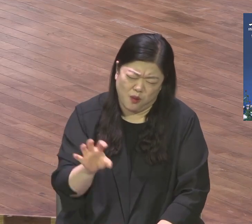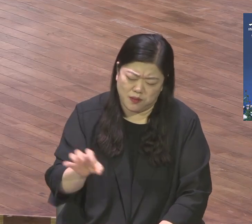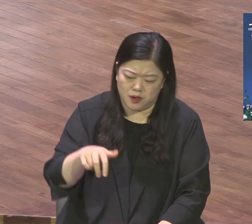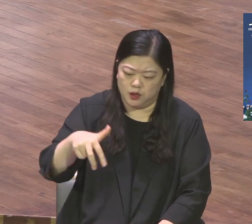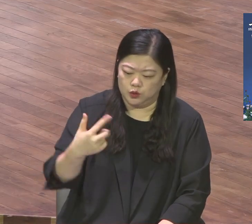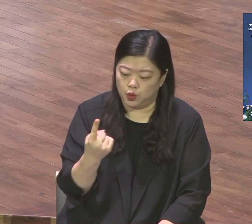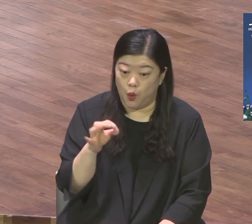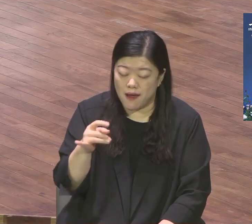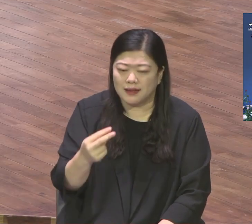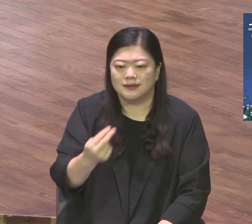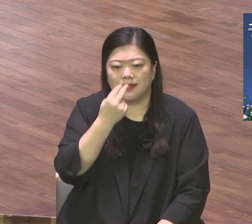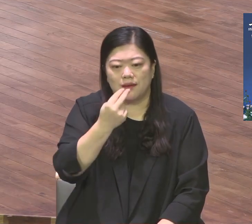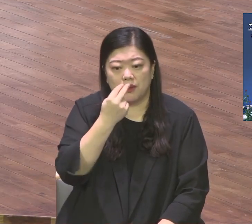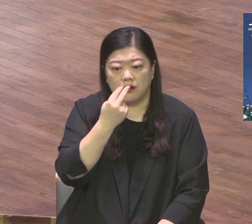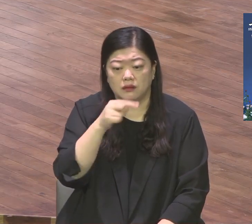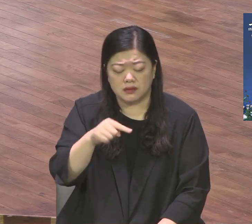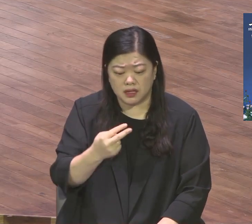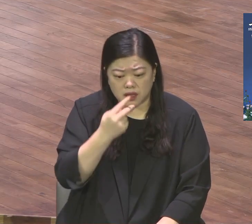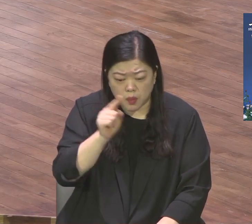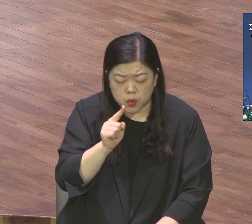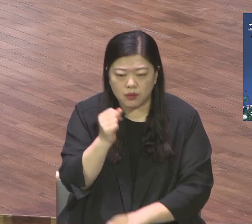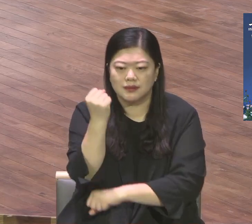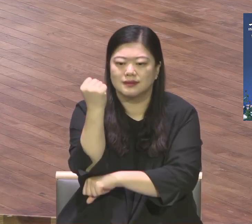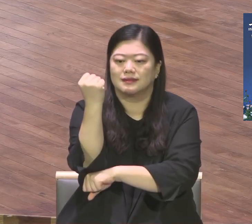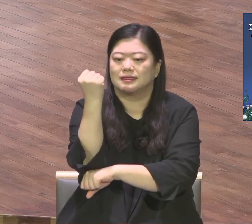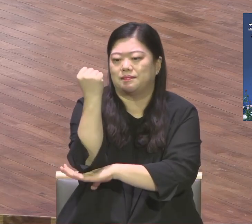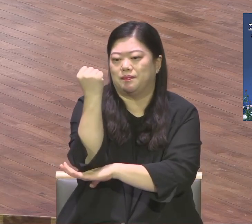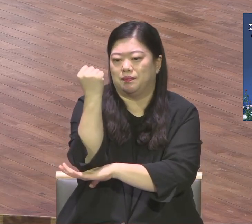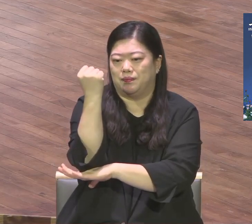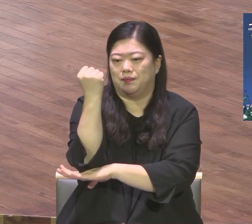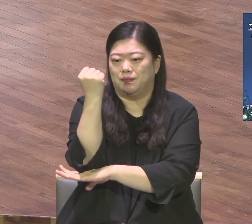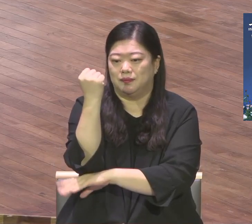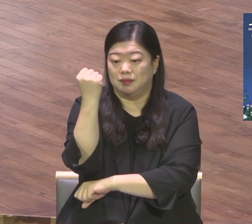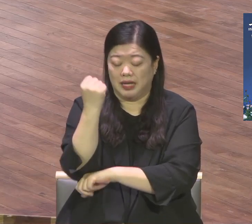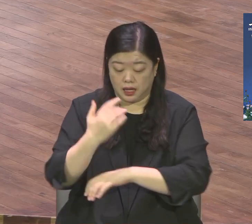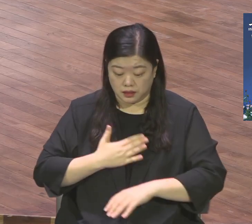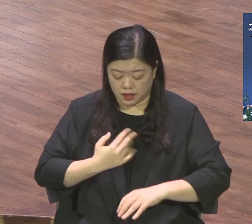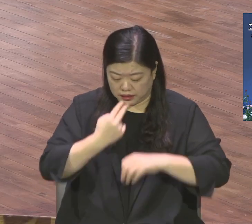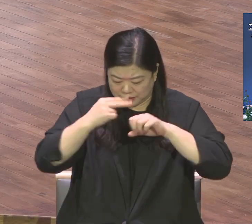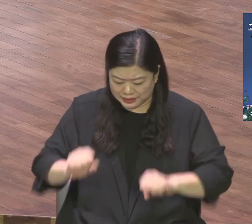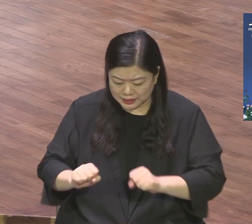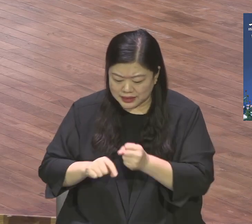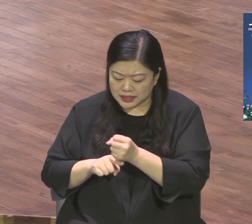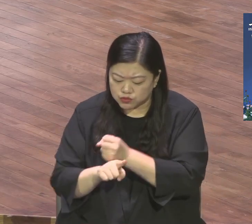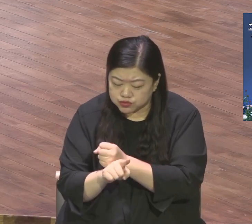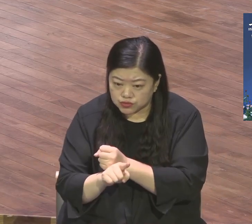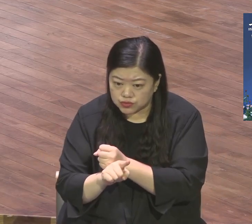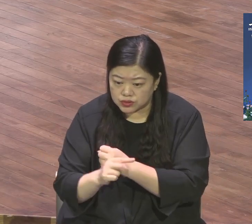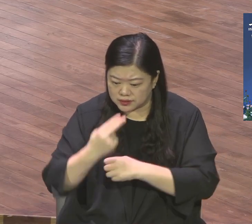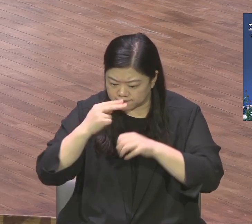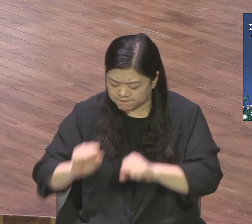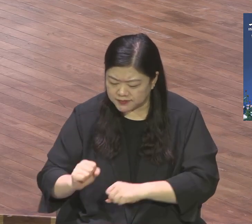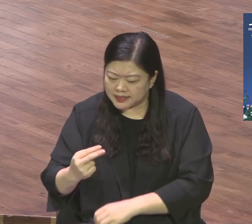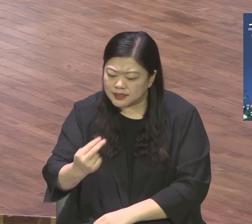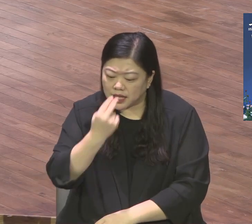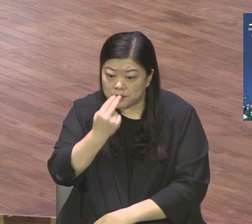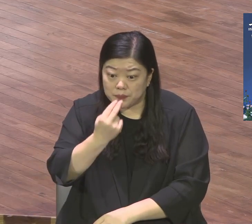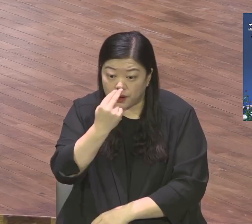존재의 본질 또는 기적이라는 의미입니다. 존재의 본질 또는 이